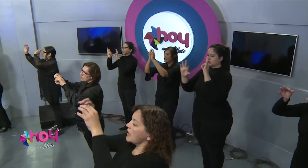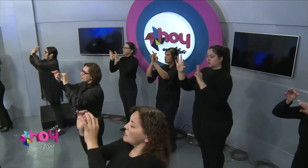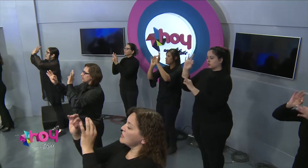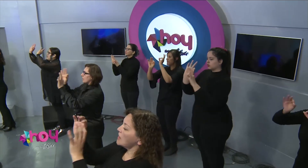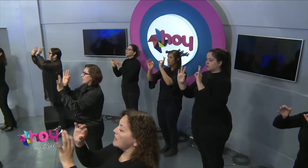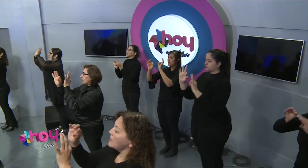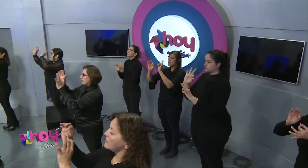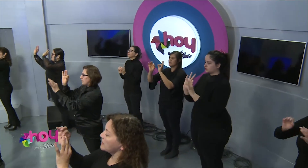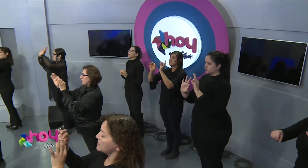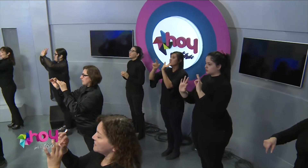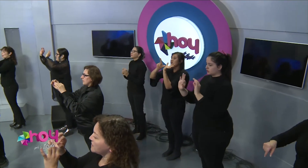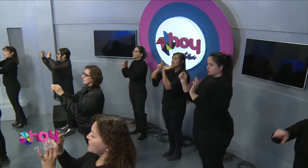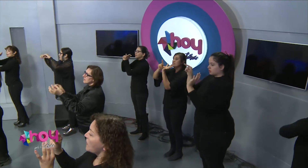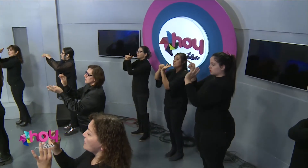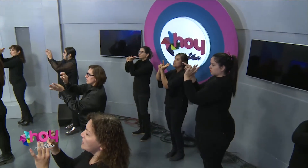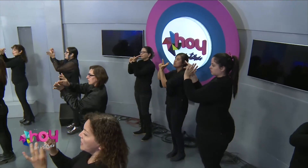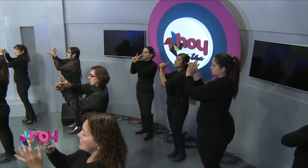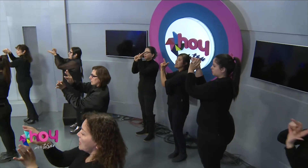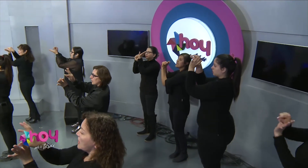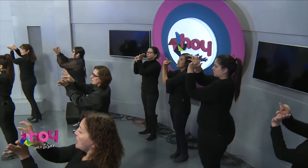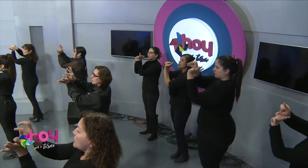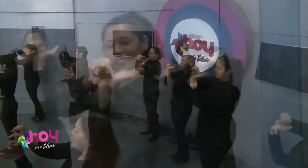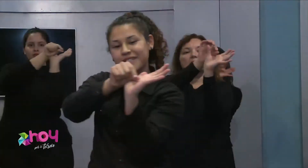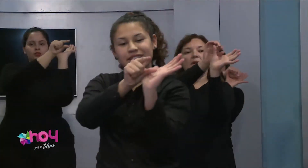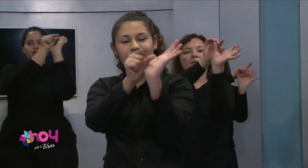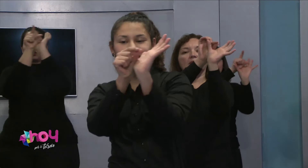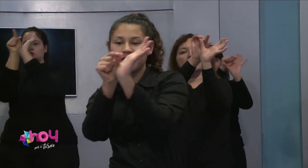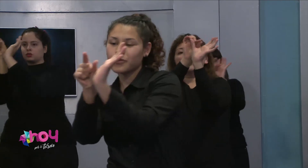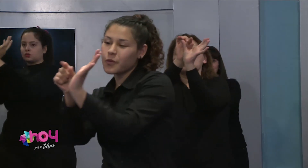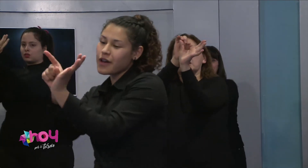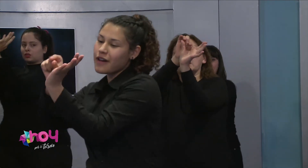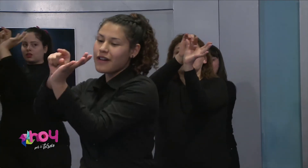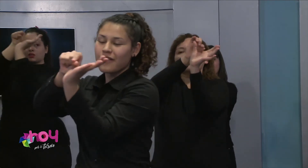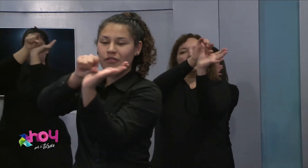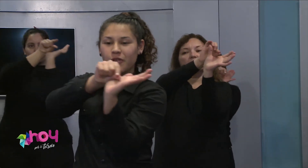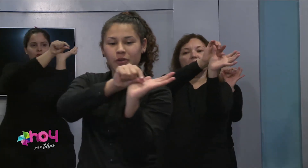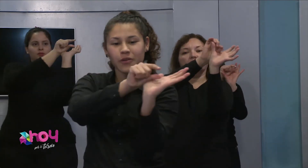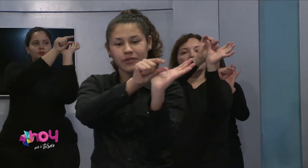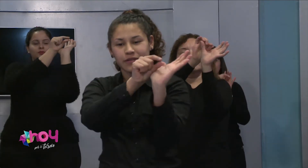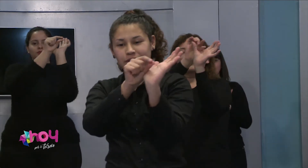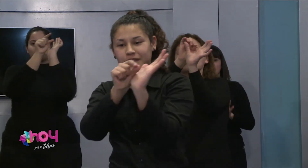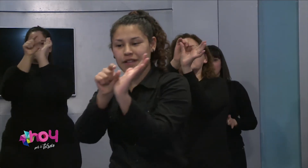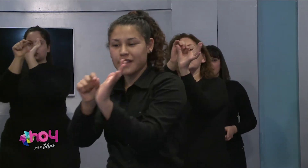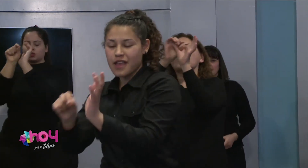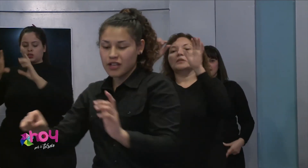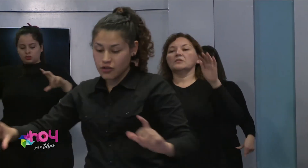Centenario ya, se oye un chalchalero que ensaya su canto. Y sobre